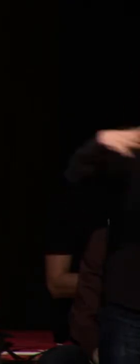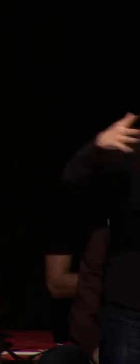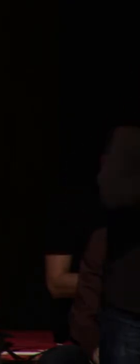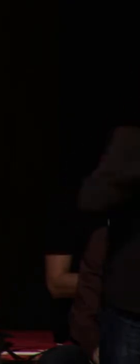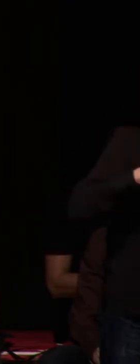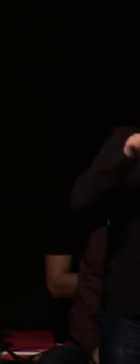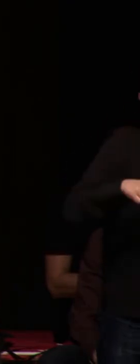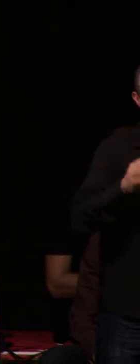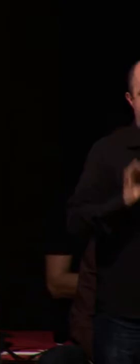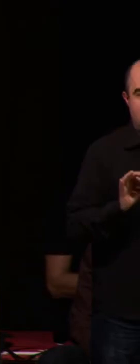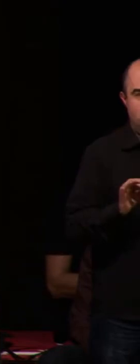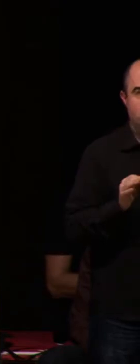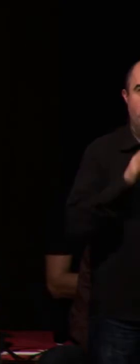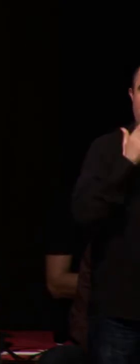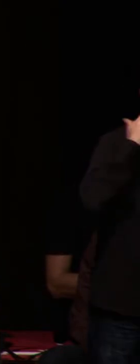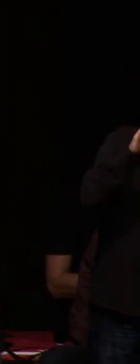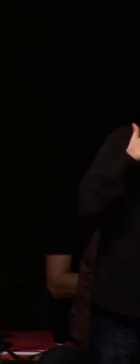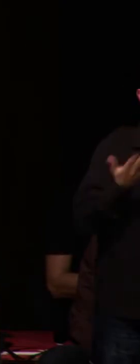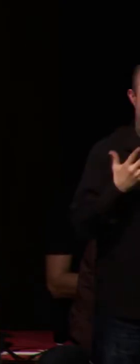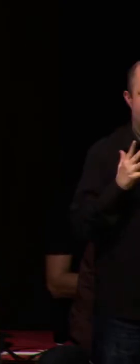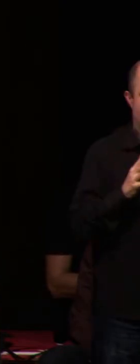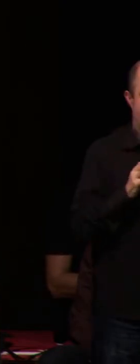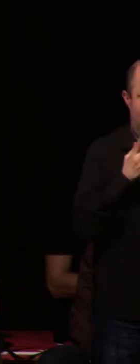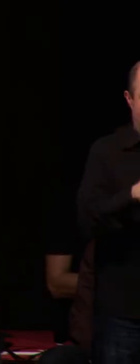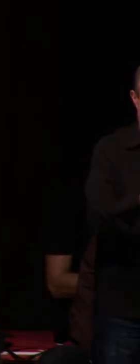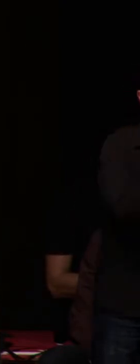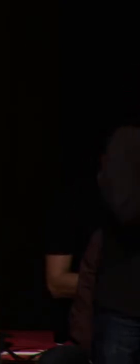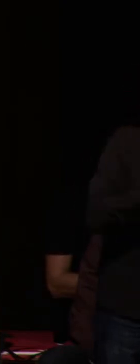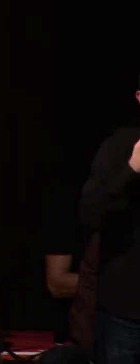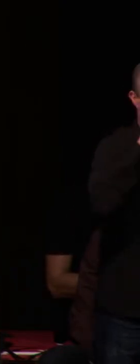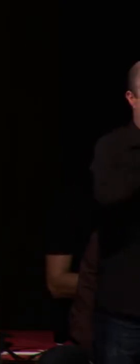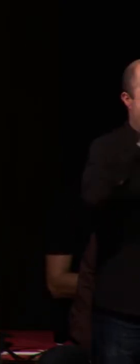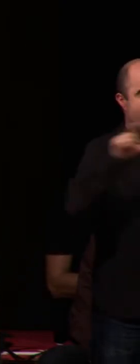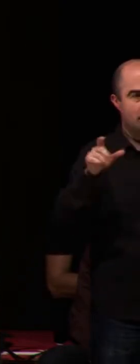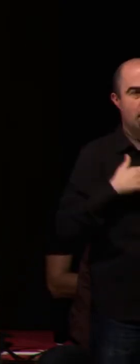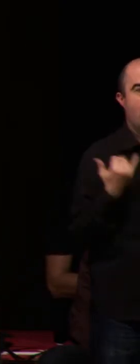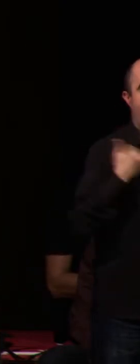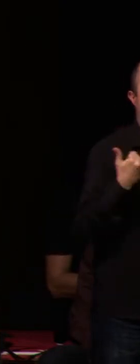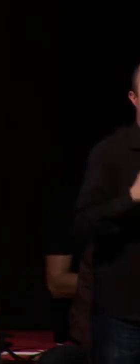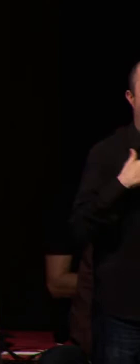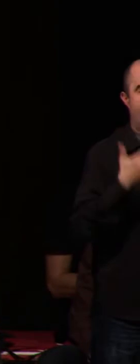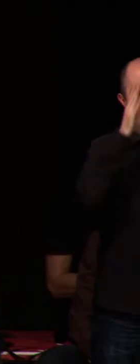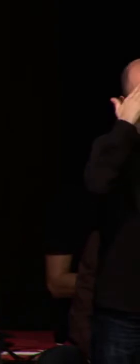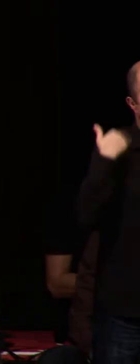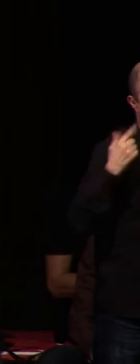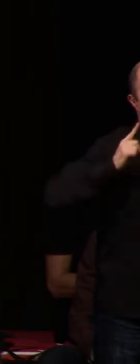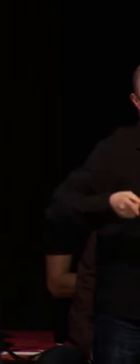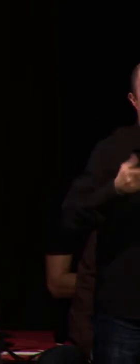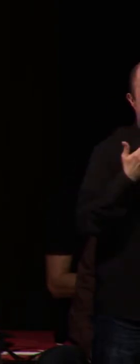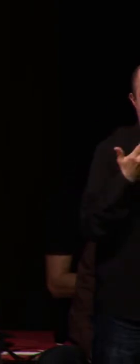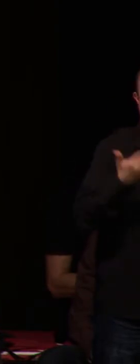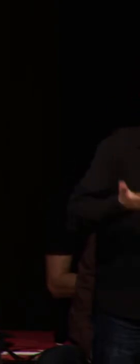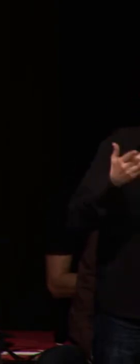econòmica davant la voracitat carronyaire dels mercats populars i, òbviament, sobirania, recuperar la sobirania popular davant les